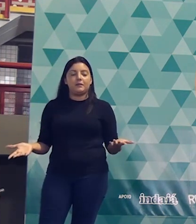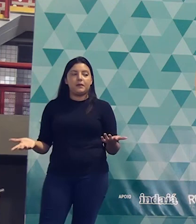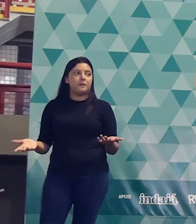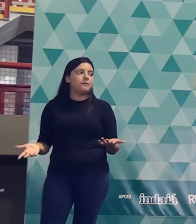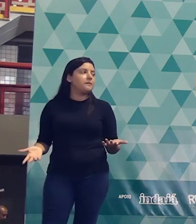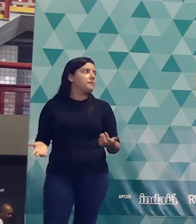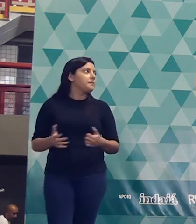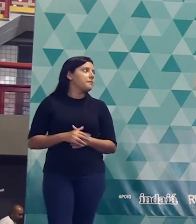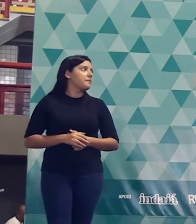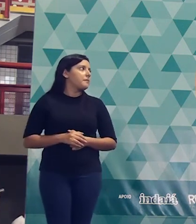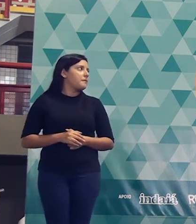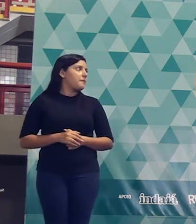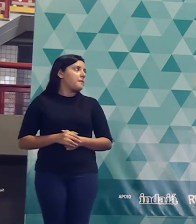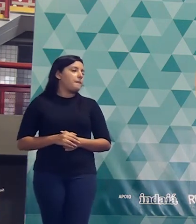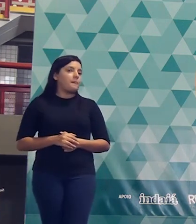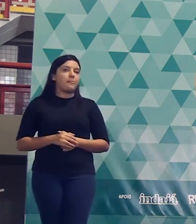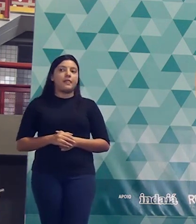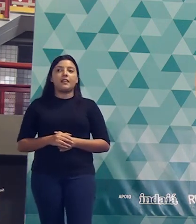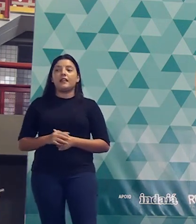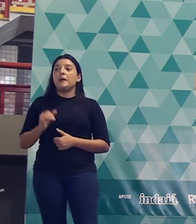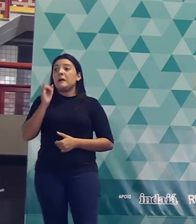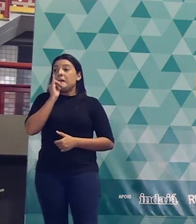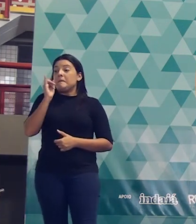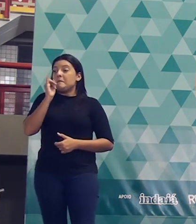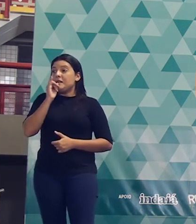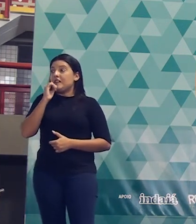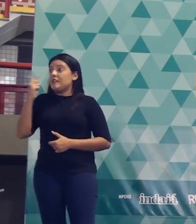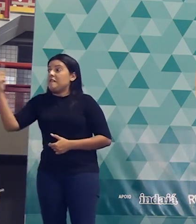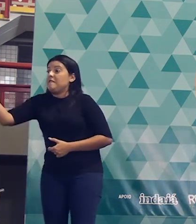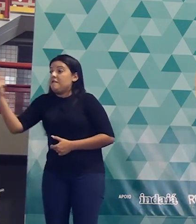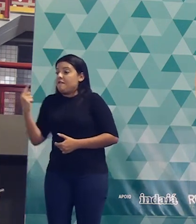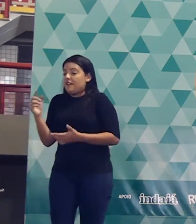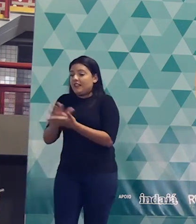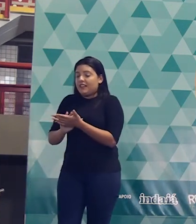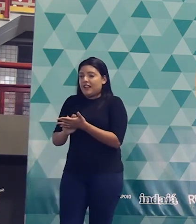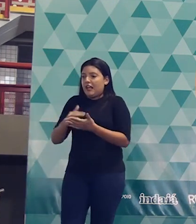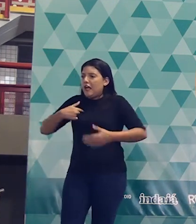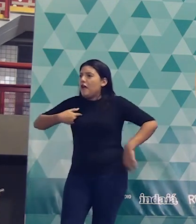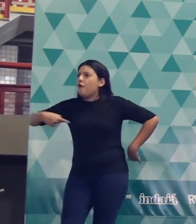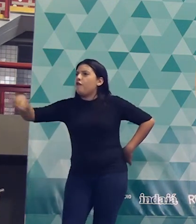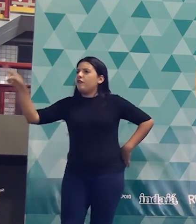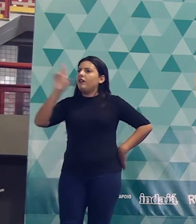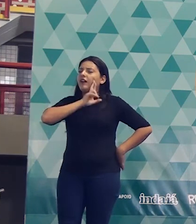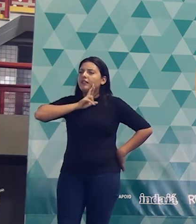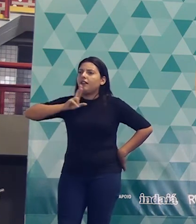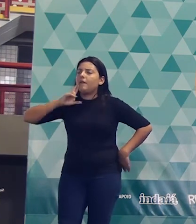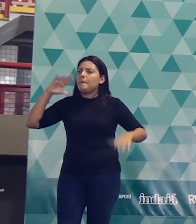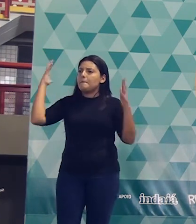Desmarcar é uma coisa, mas nem aparecer, né? Fez você sair de casa, né?